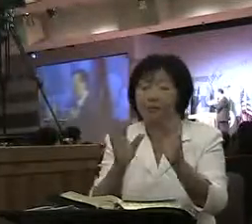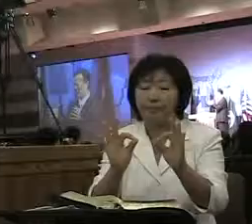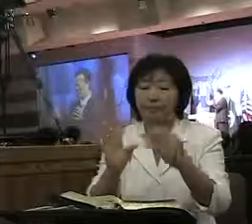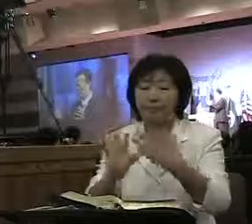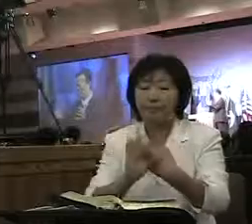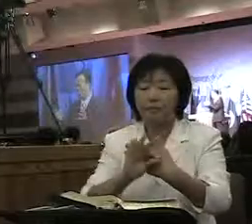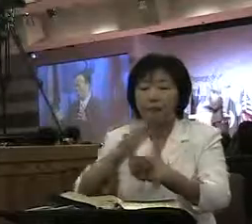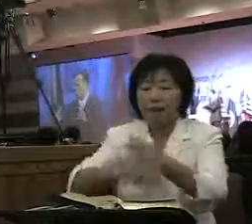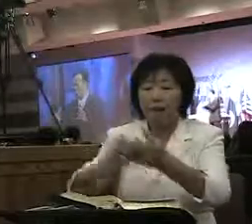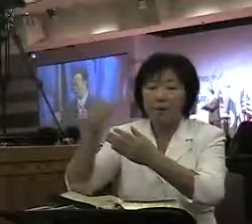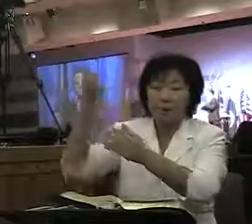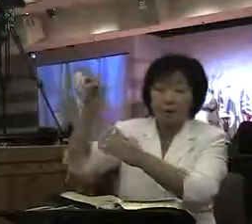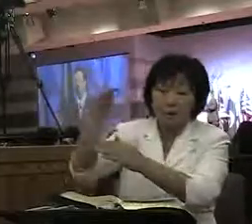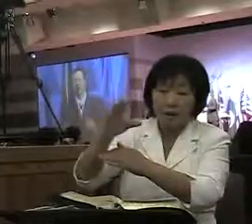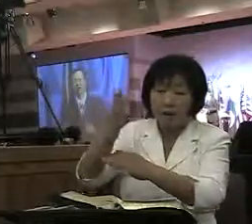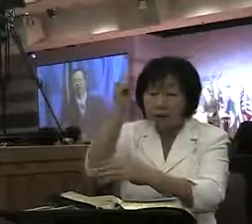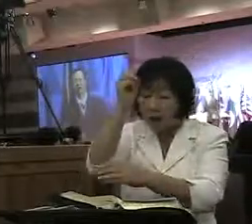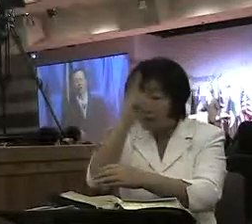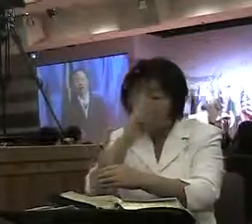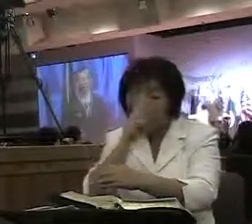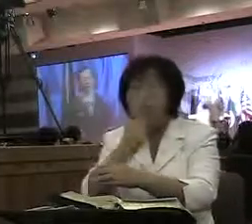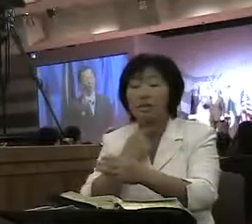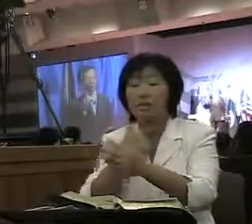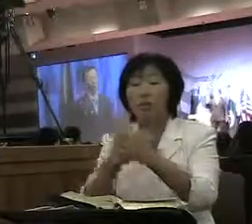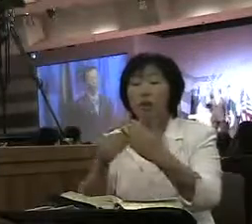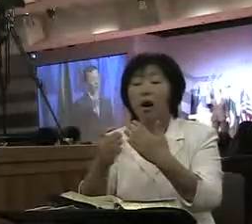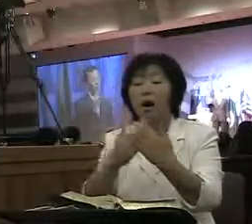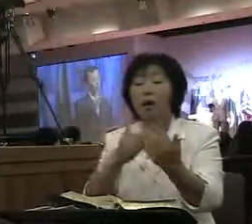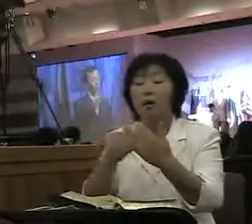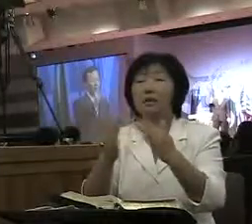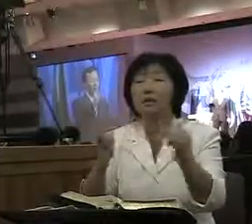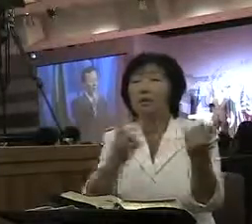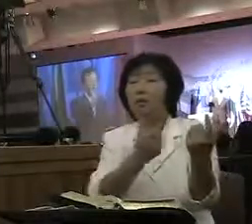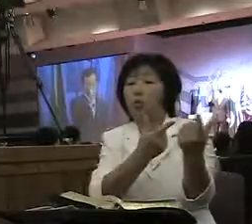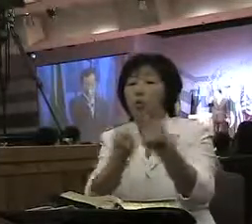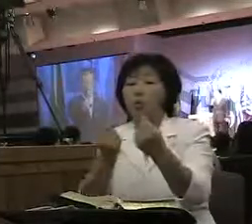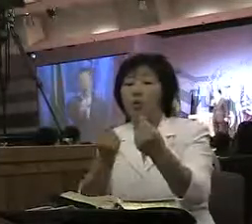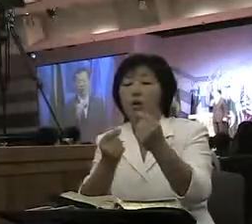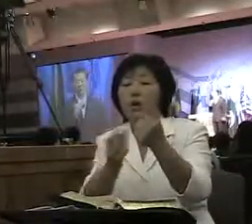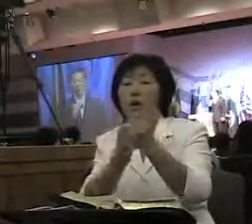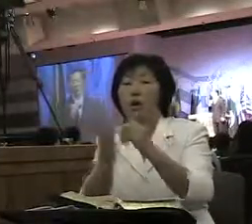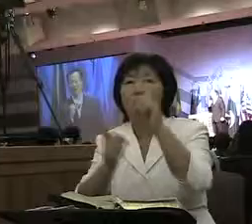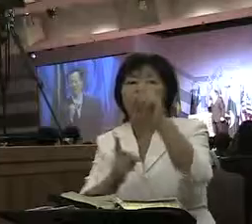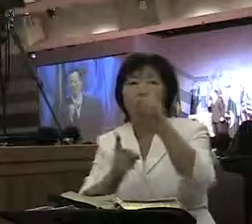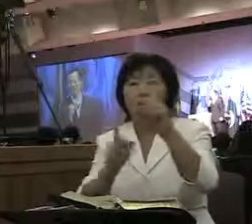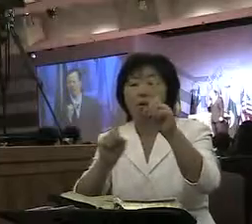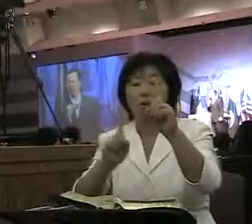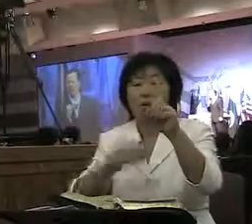빛을 갑자기 체험한 사람들이 공통점으로 보였던 게 하나 있는데, 두려움입니다.